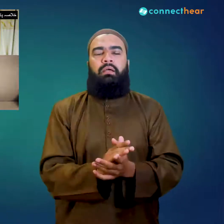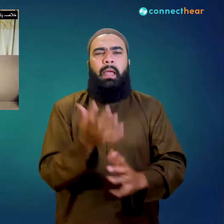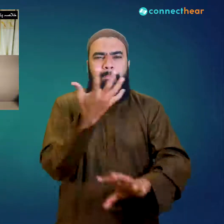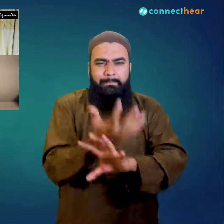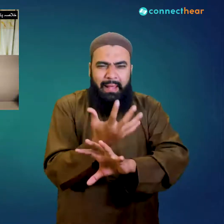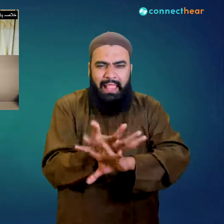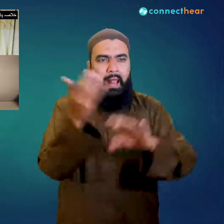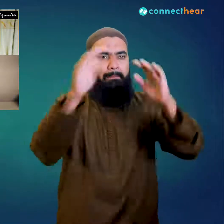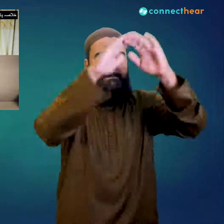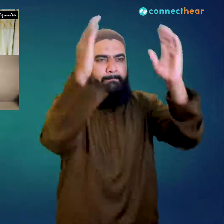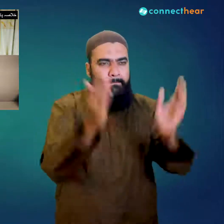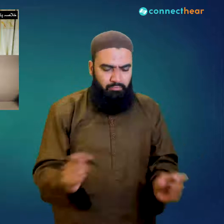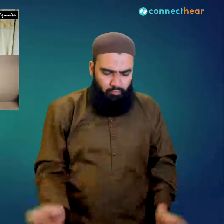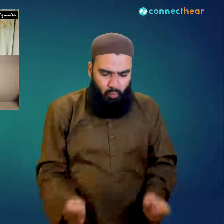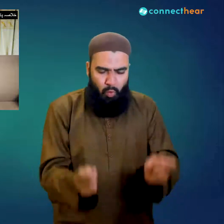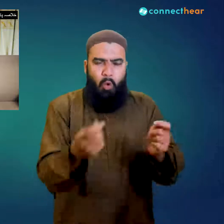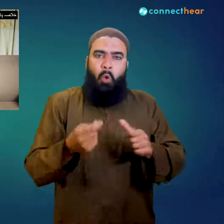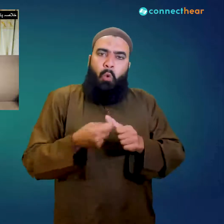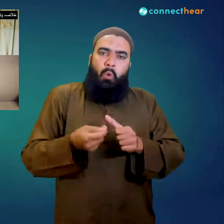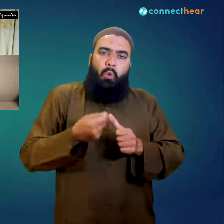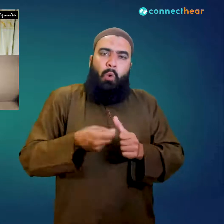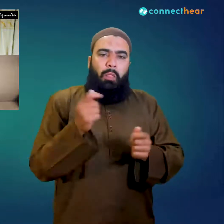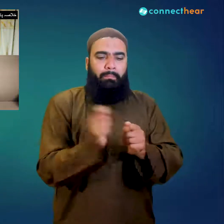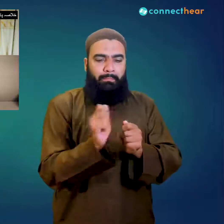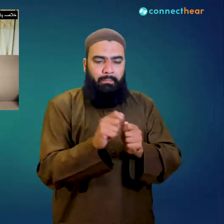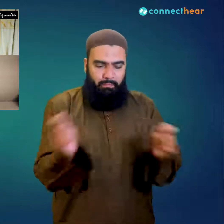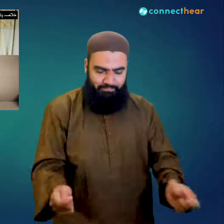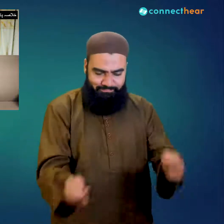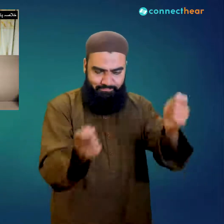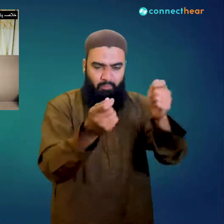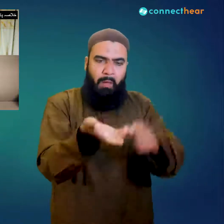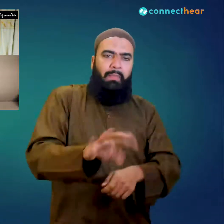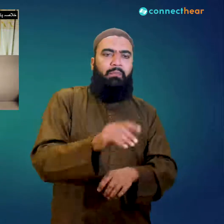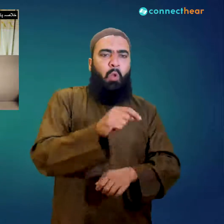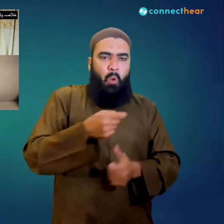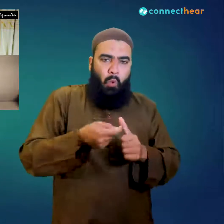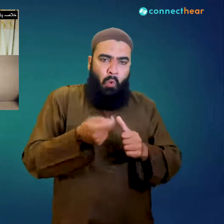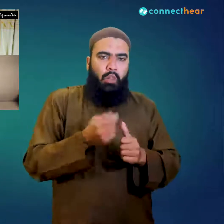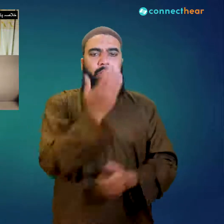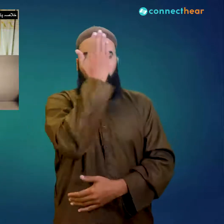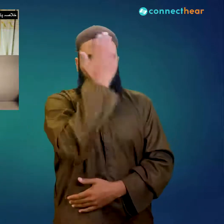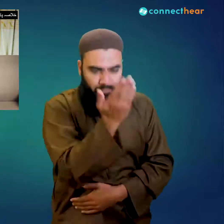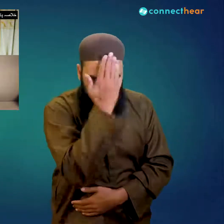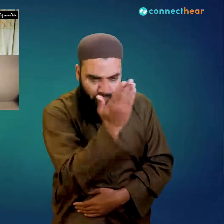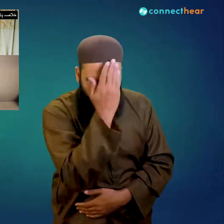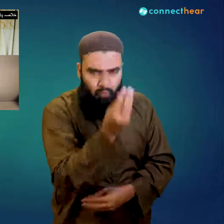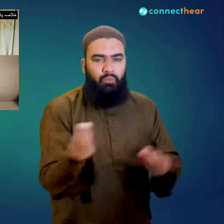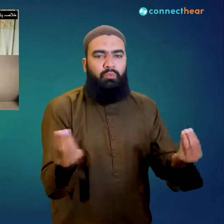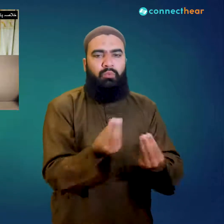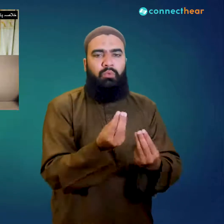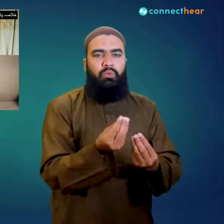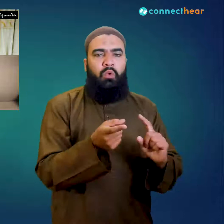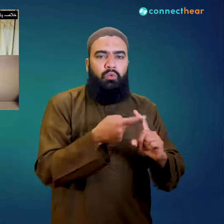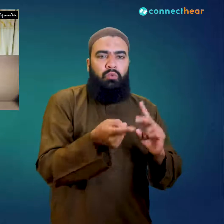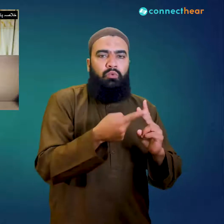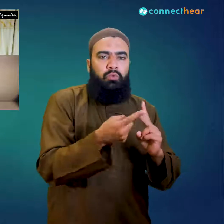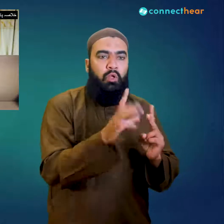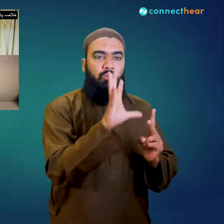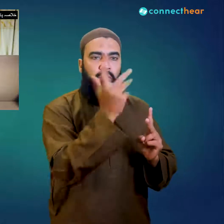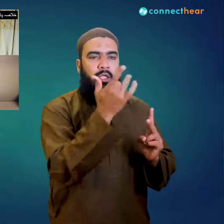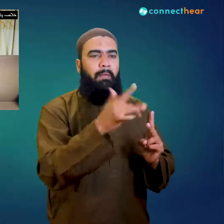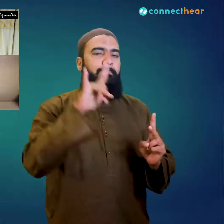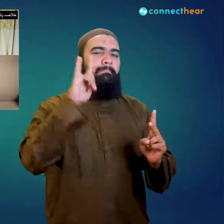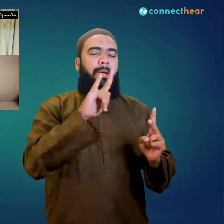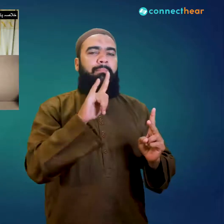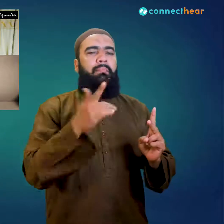مال و متاع کی محبت شدید ہے، جبکہ اہل ایمان اور اہل تقوی کی نشانی یہ بیان فرمائی کہ ان کے دل میں اللہ